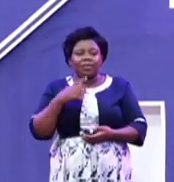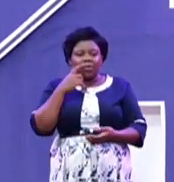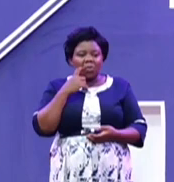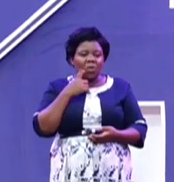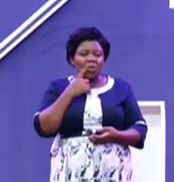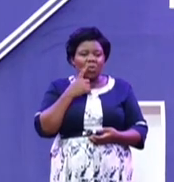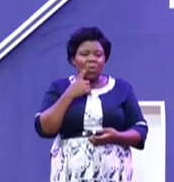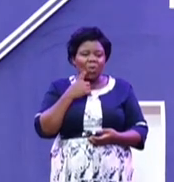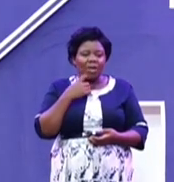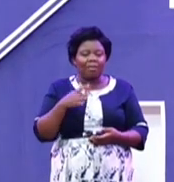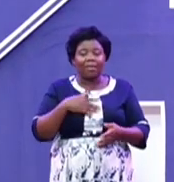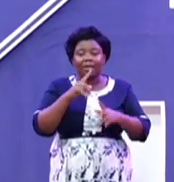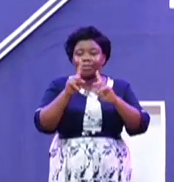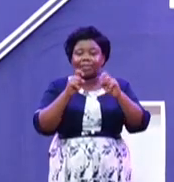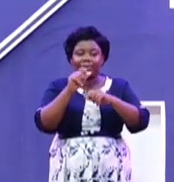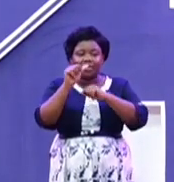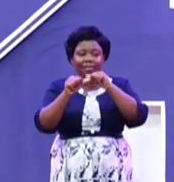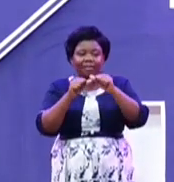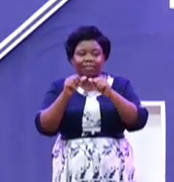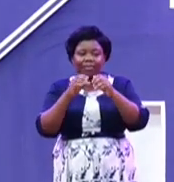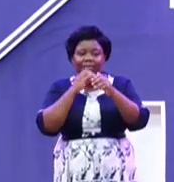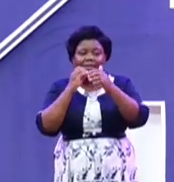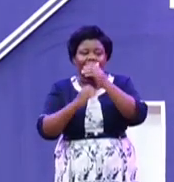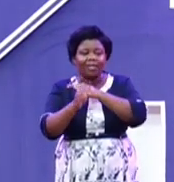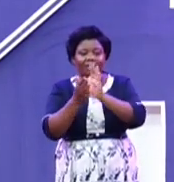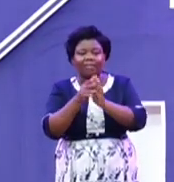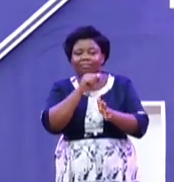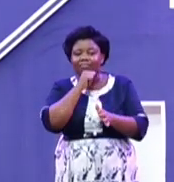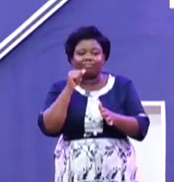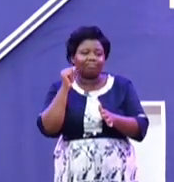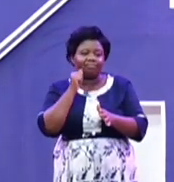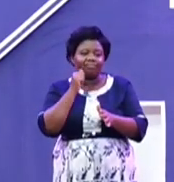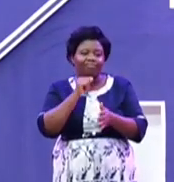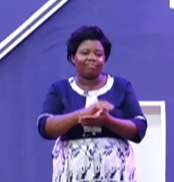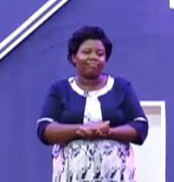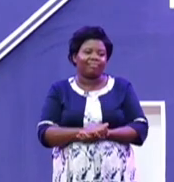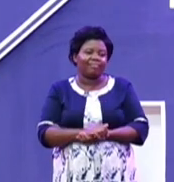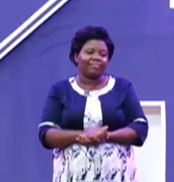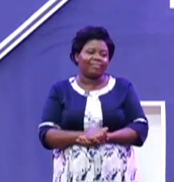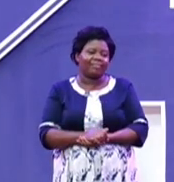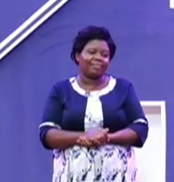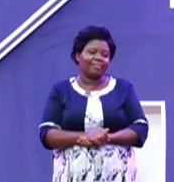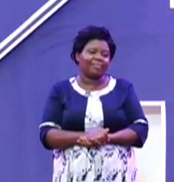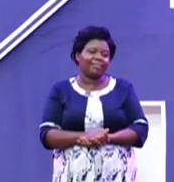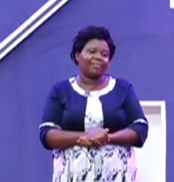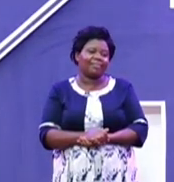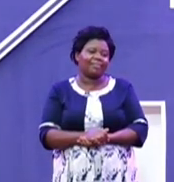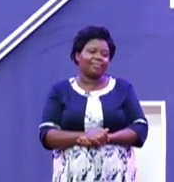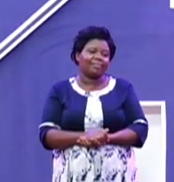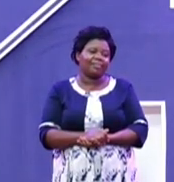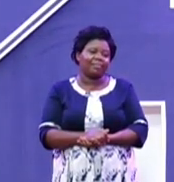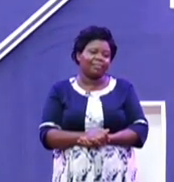ekya Cain ne Abel bo tubalaba nga baakwata akyayinayo omulala